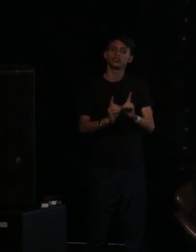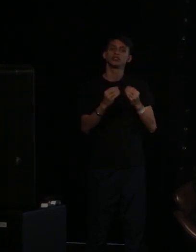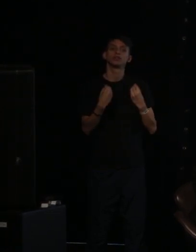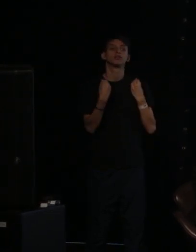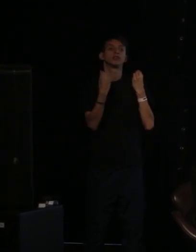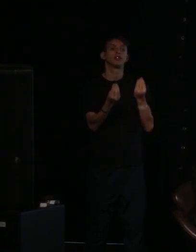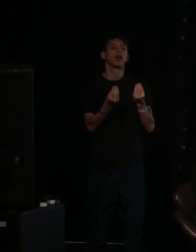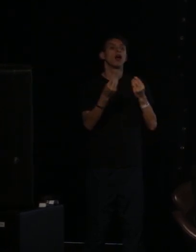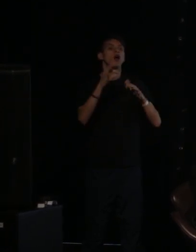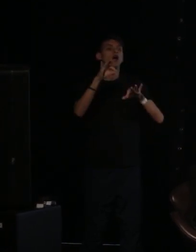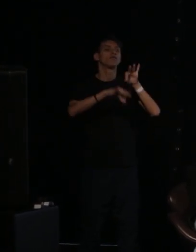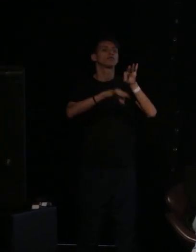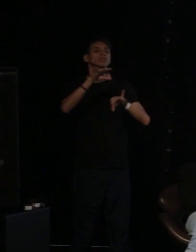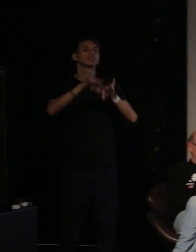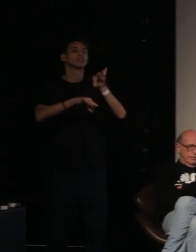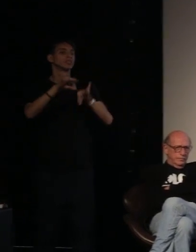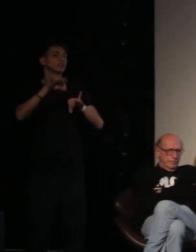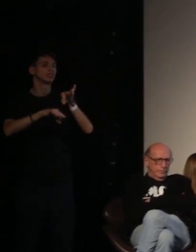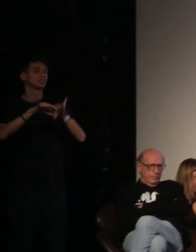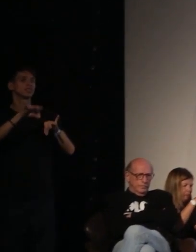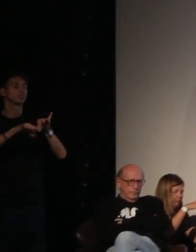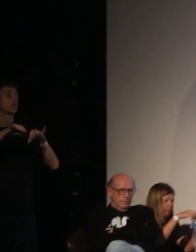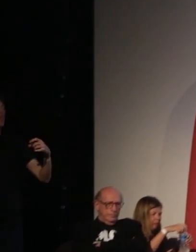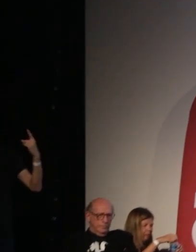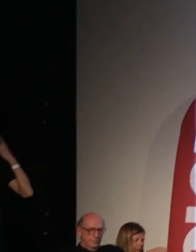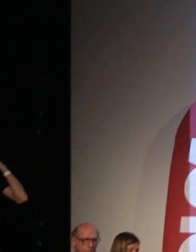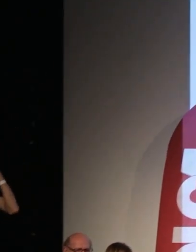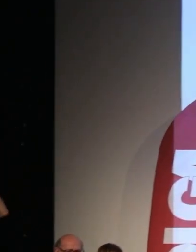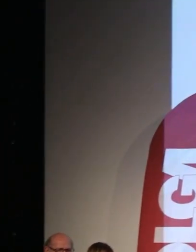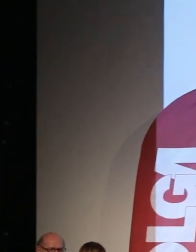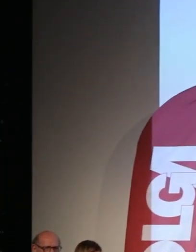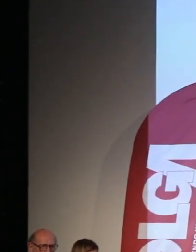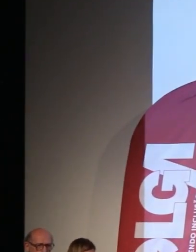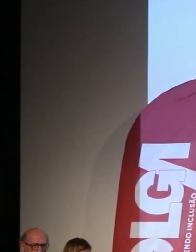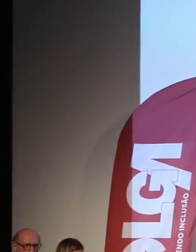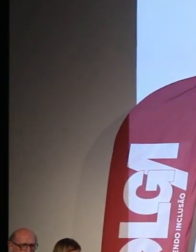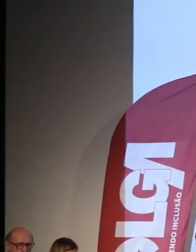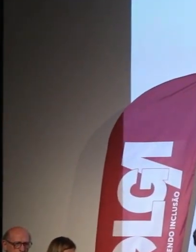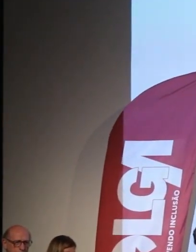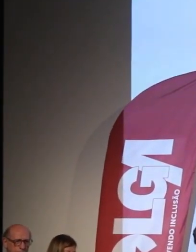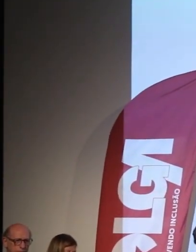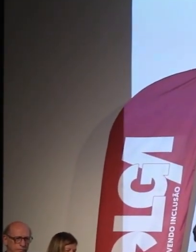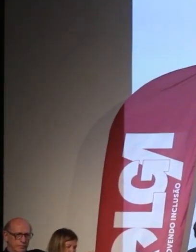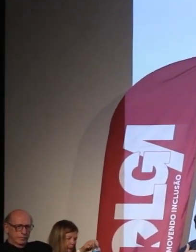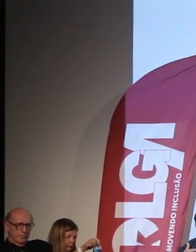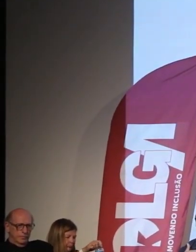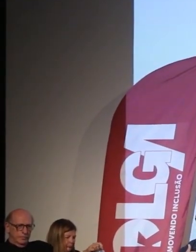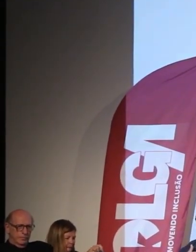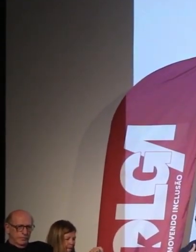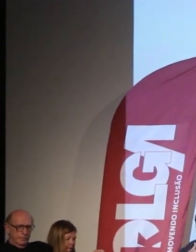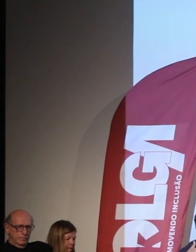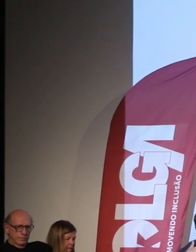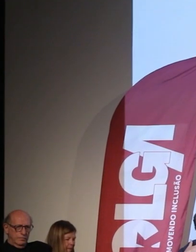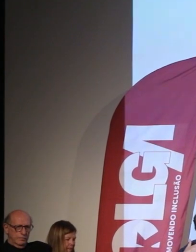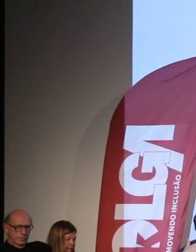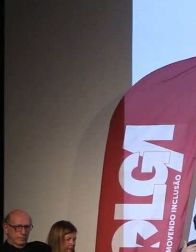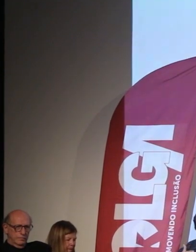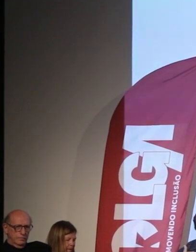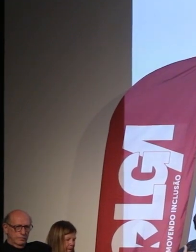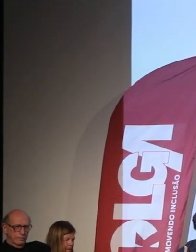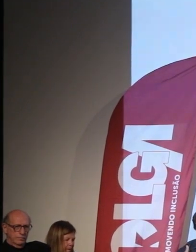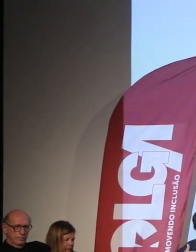de criatividade com os maiores artistas vivos brasileiros. Entre esses, temos